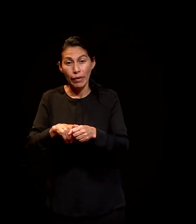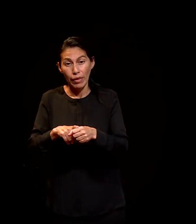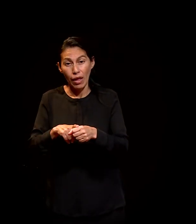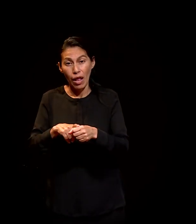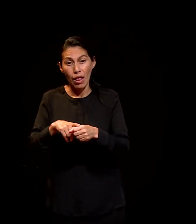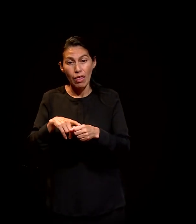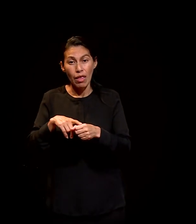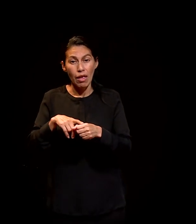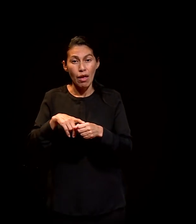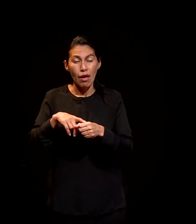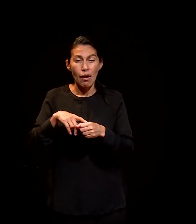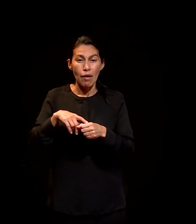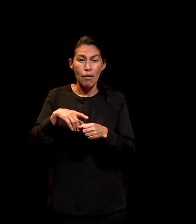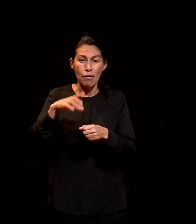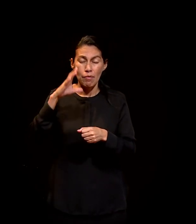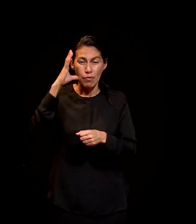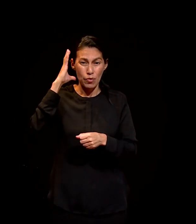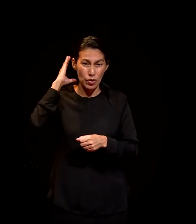la vista